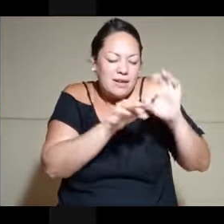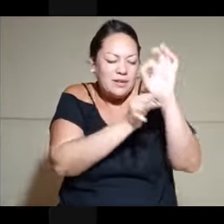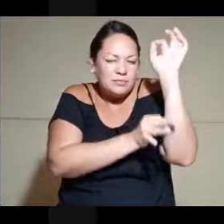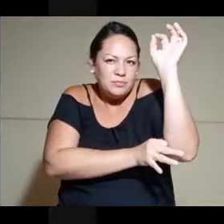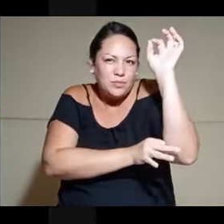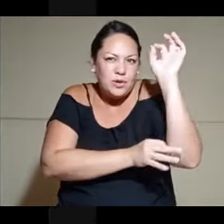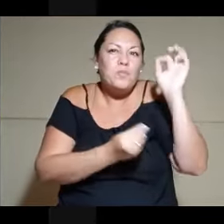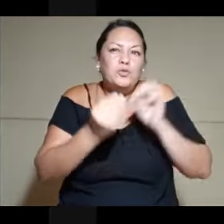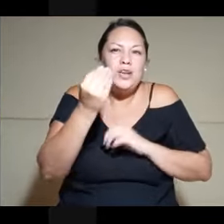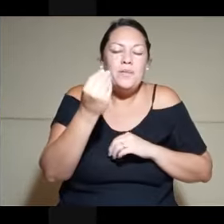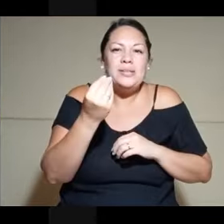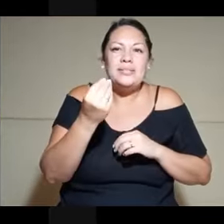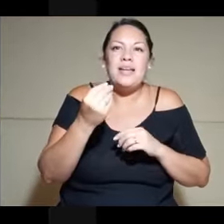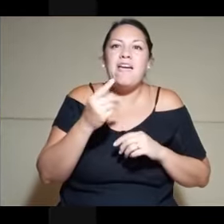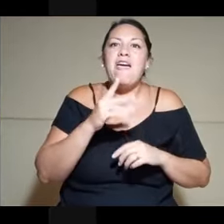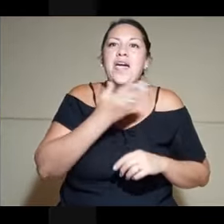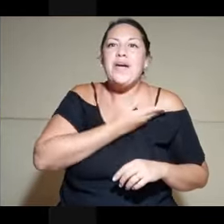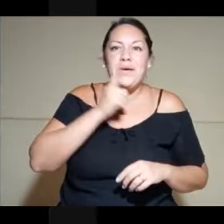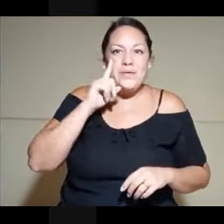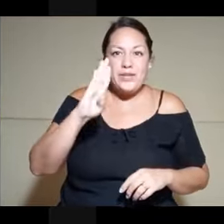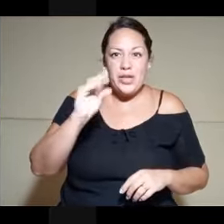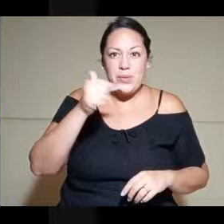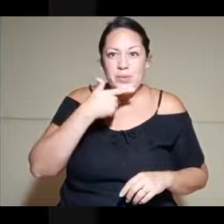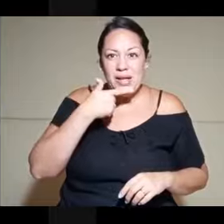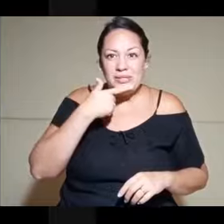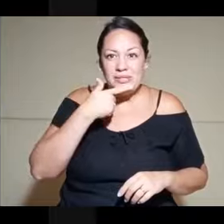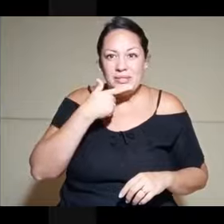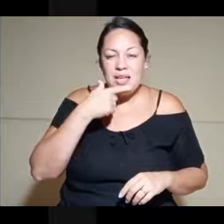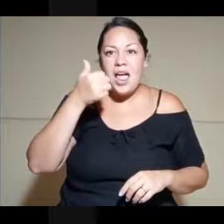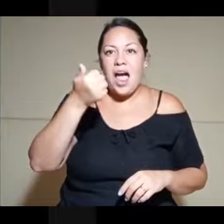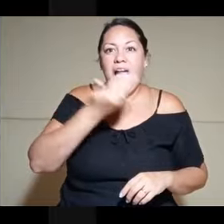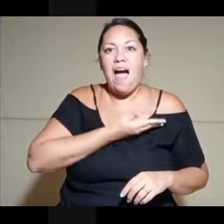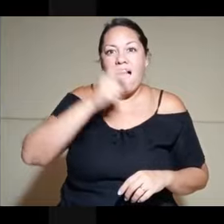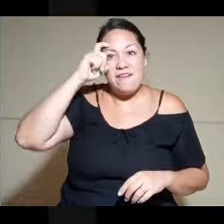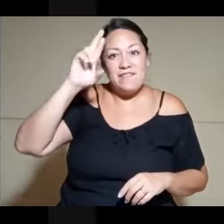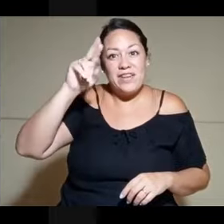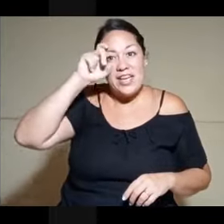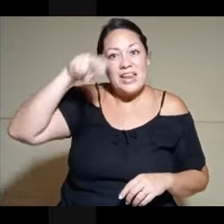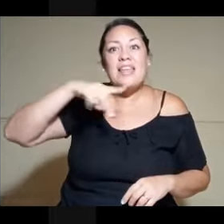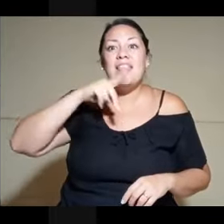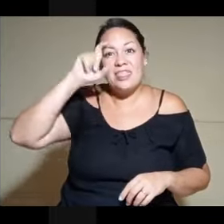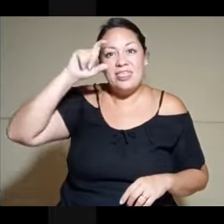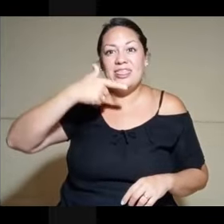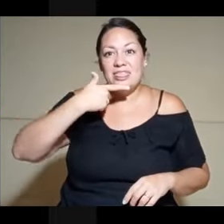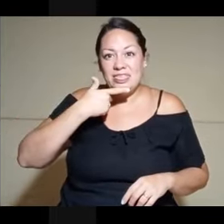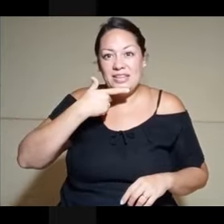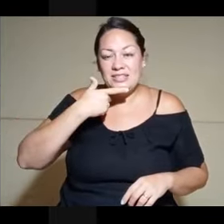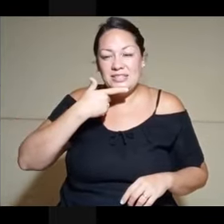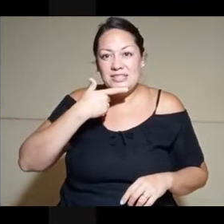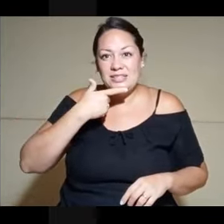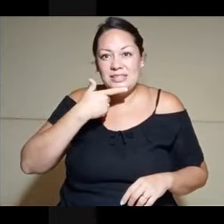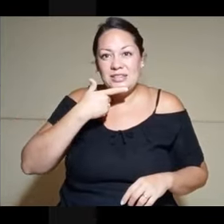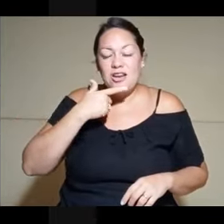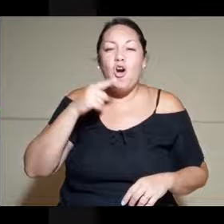Es importante todo esto porque por ahí van a recorrer, ¿no es cierto?, las fibras tanto aferentes, que son las que van al sistema nervioso central, es decir, lo que